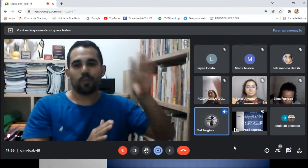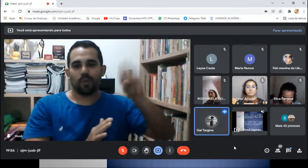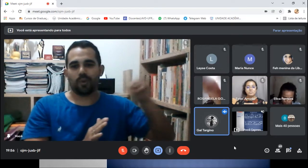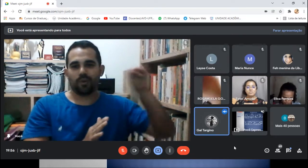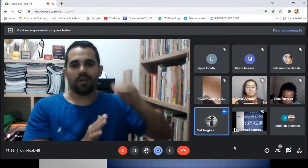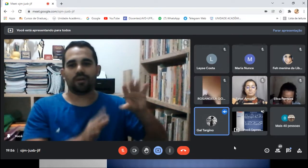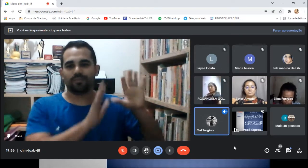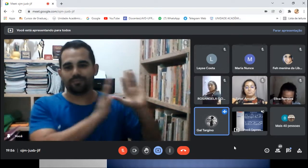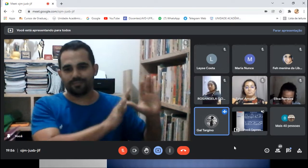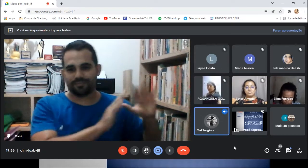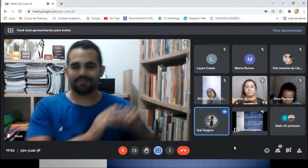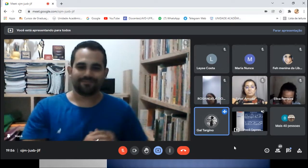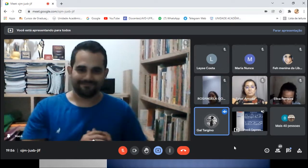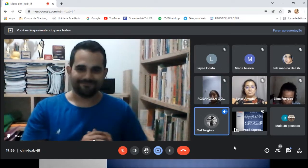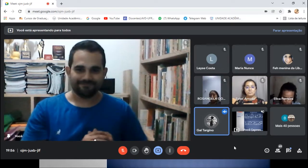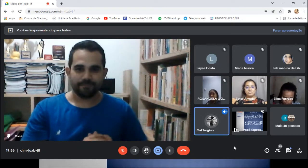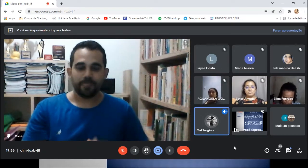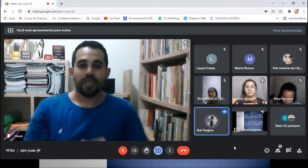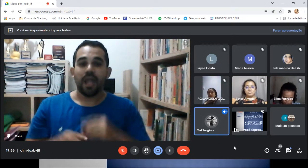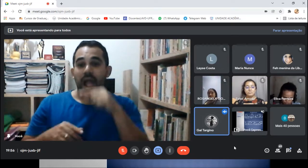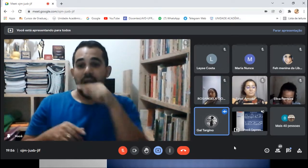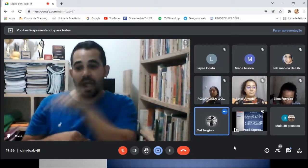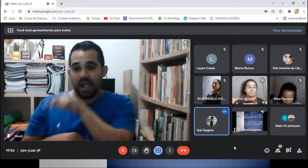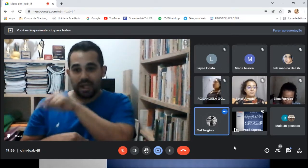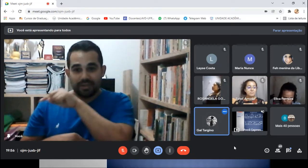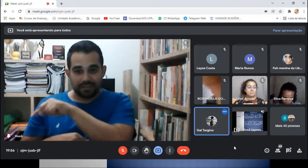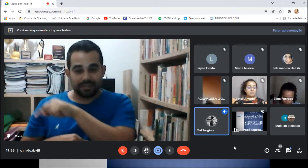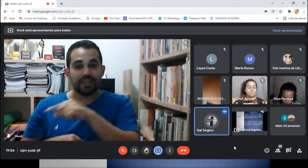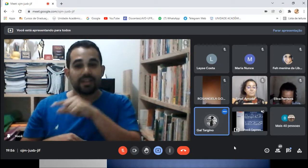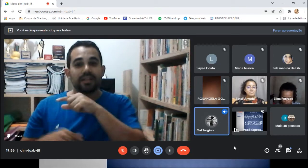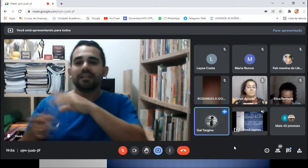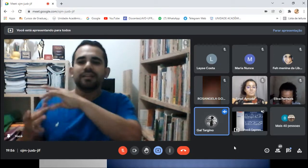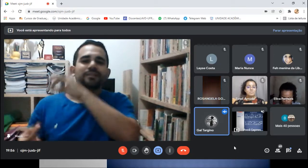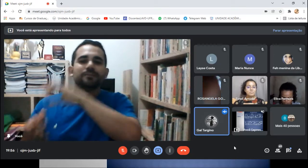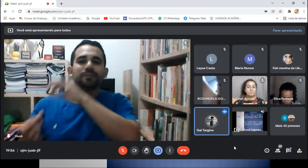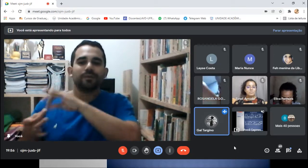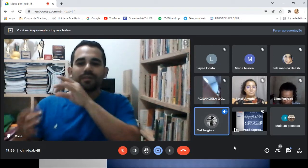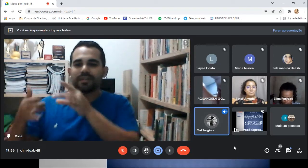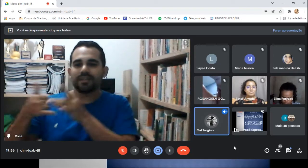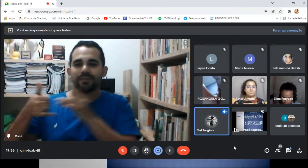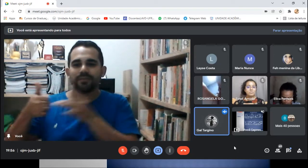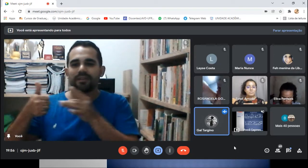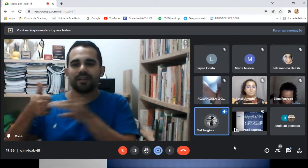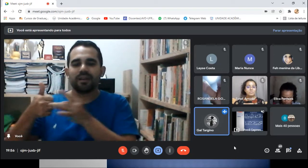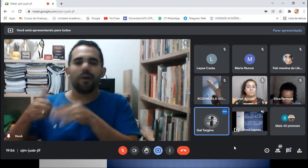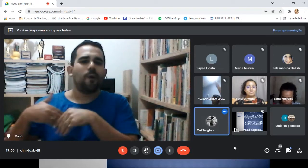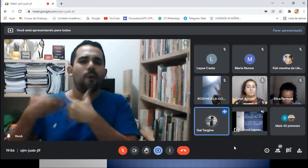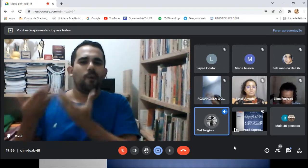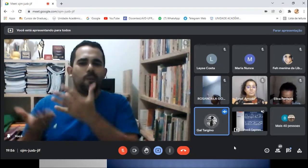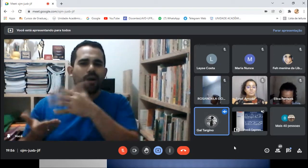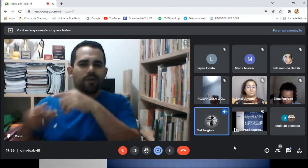sons, mas isso é próprio da língua oral. Aqui na língua de sinais, na